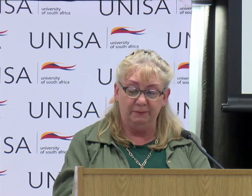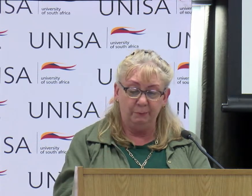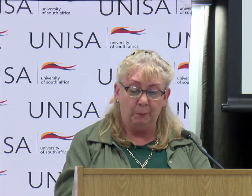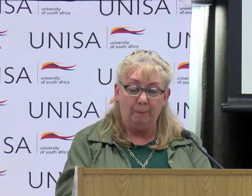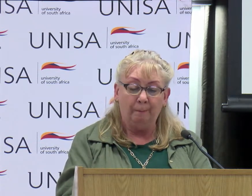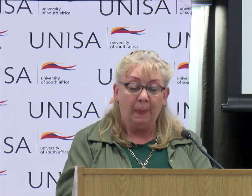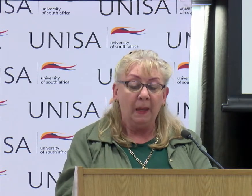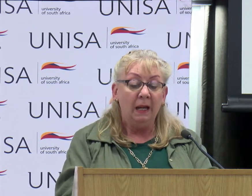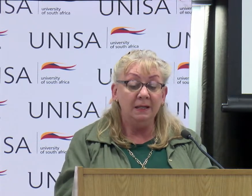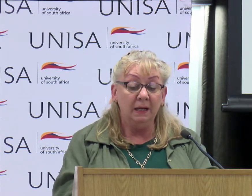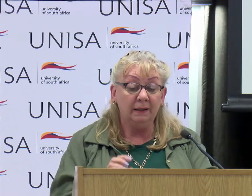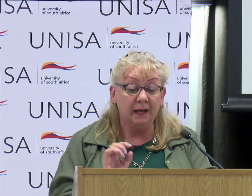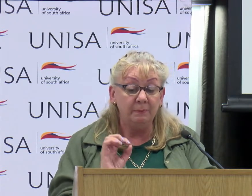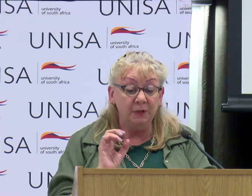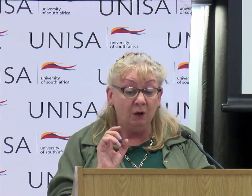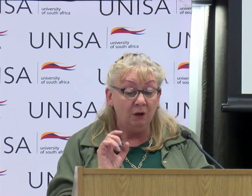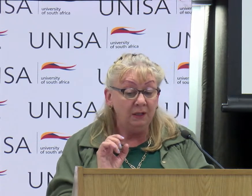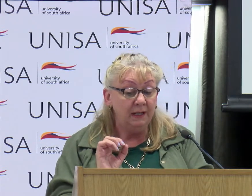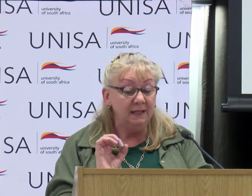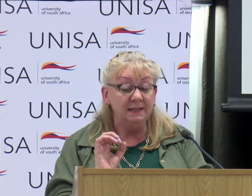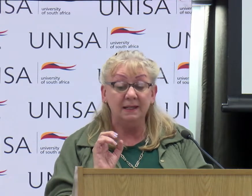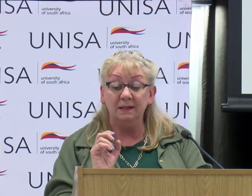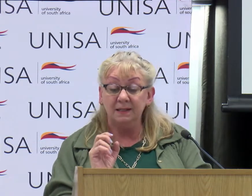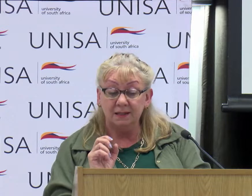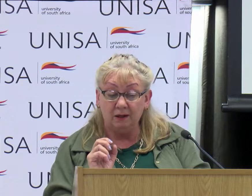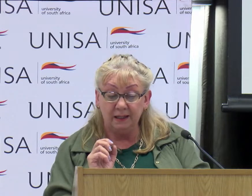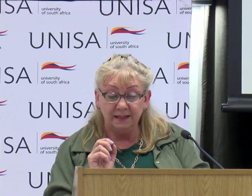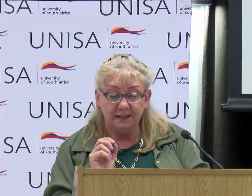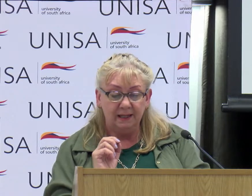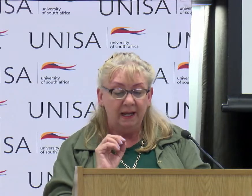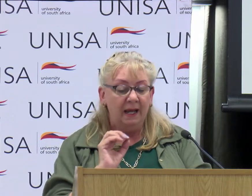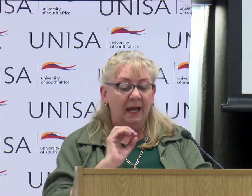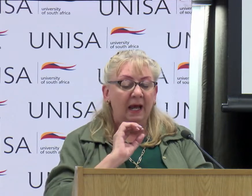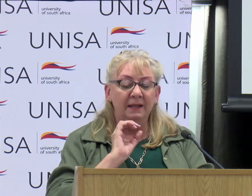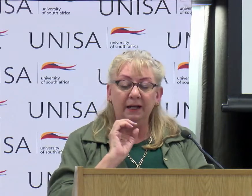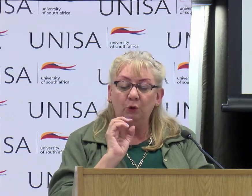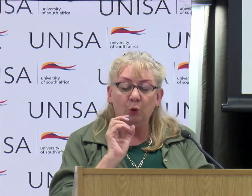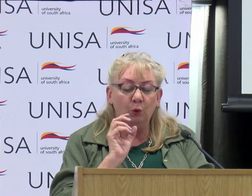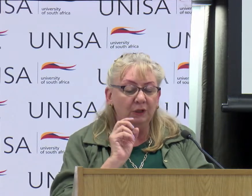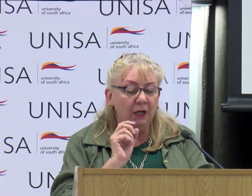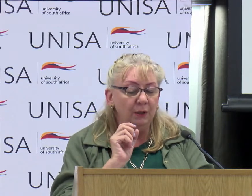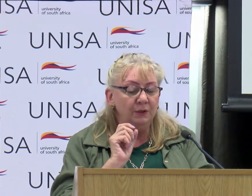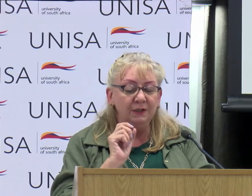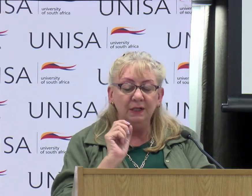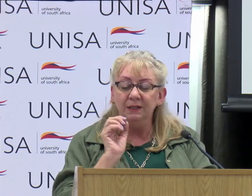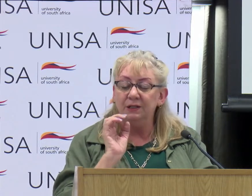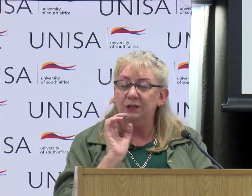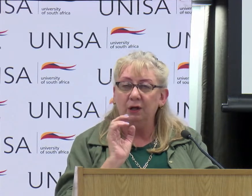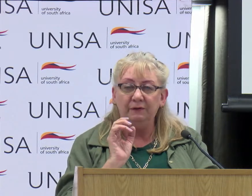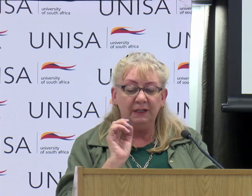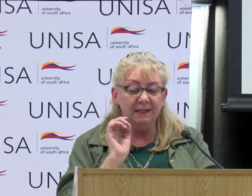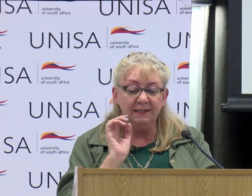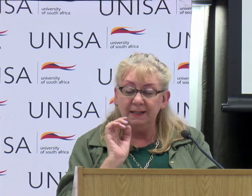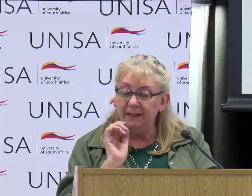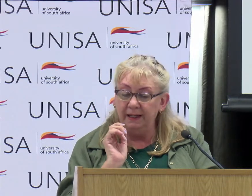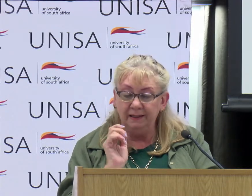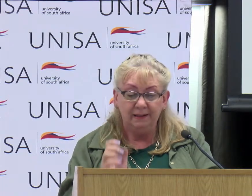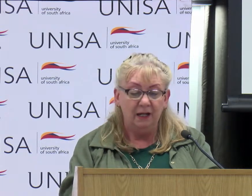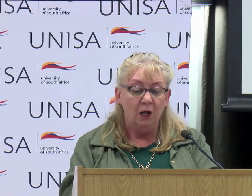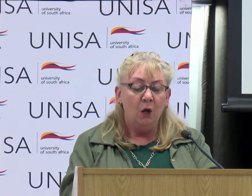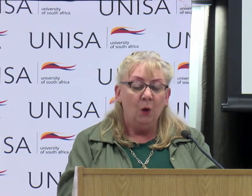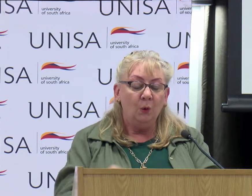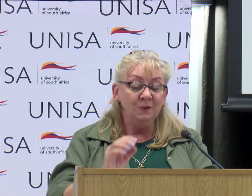feet. En hulle kruip nader en sing saggies, and they crawl closer softly